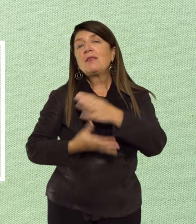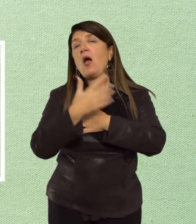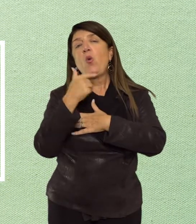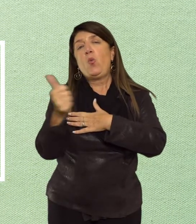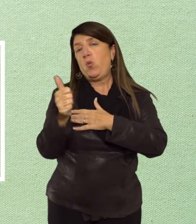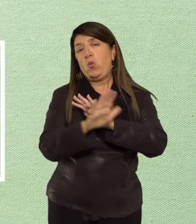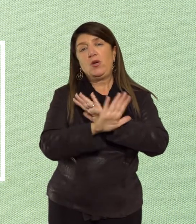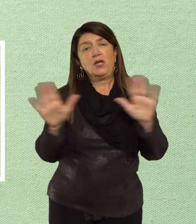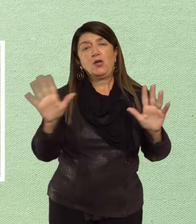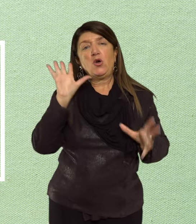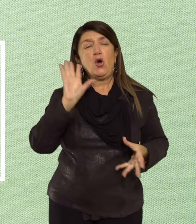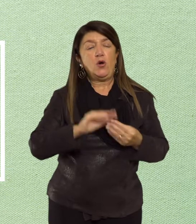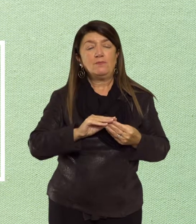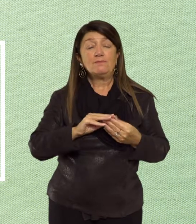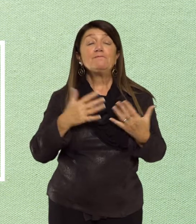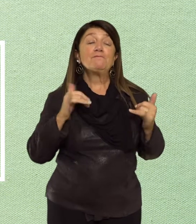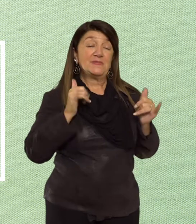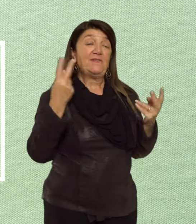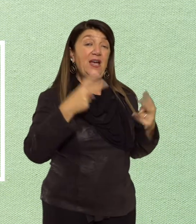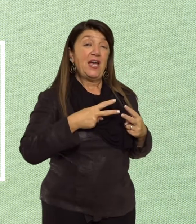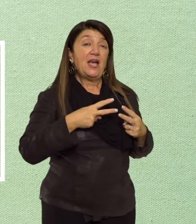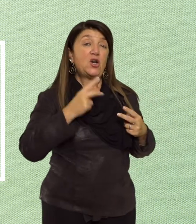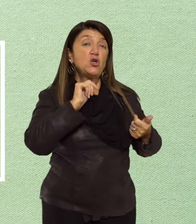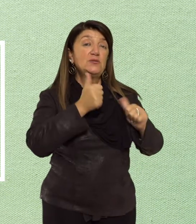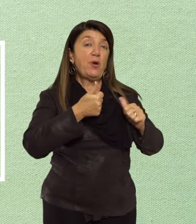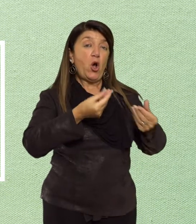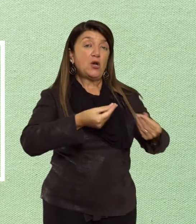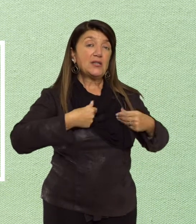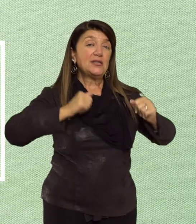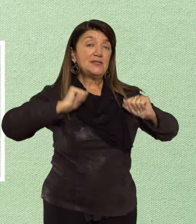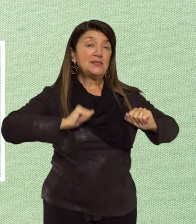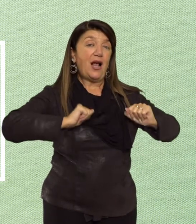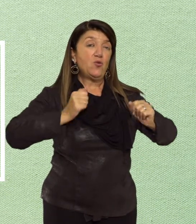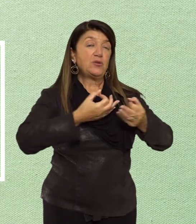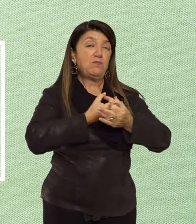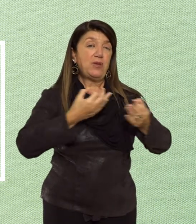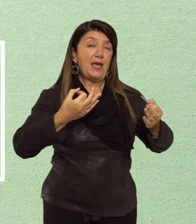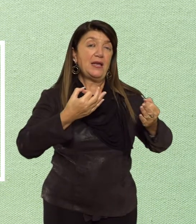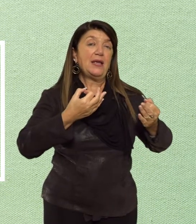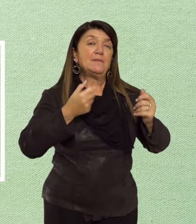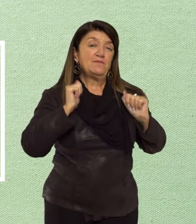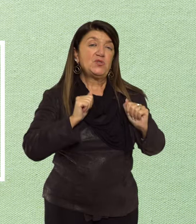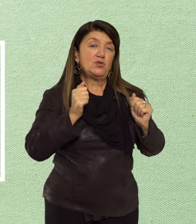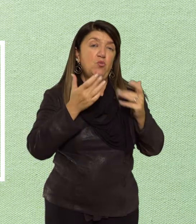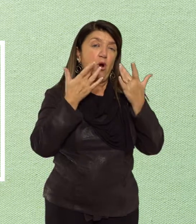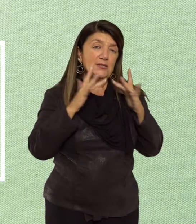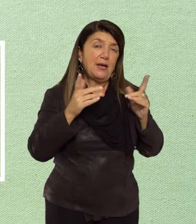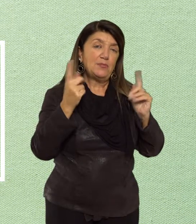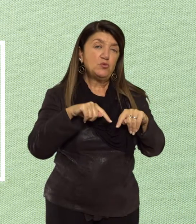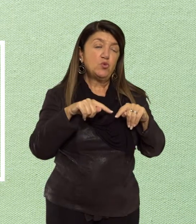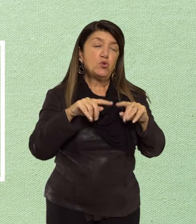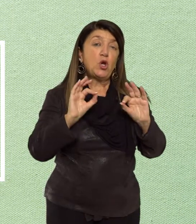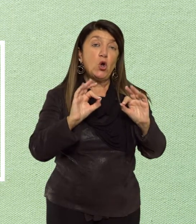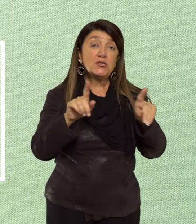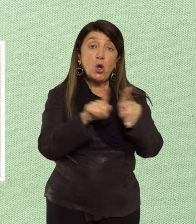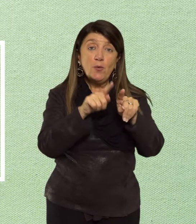sport ovviamente fa anche bene per il benessere personale, anche senza poi arrivare ovviamente a livelli eccezionali come quelli che stai